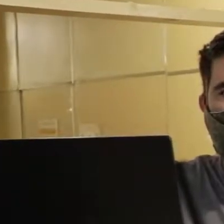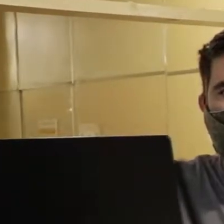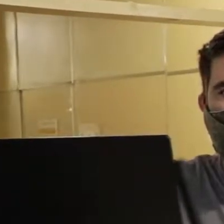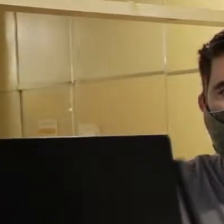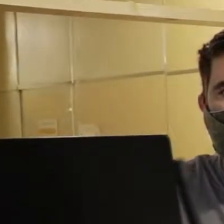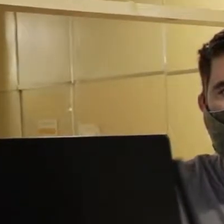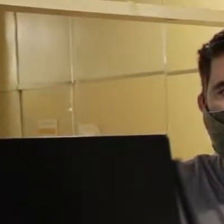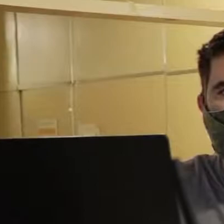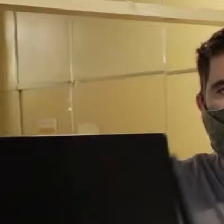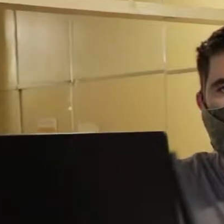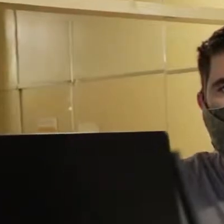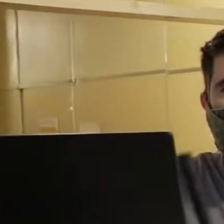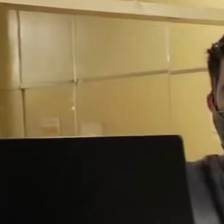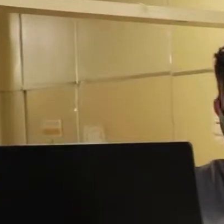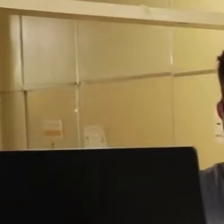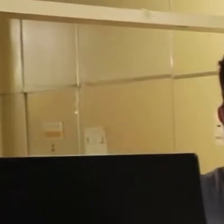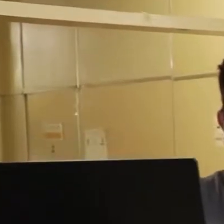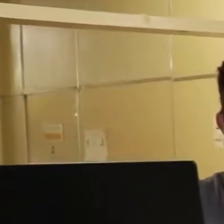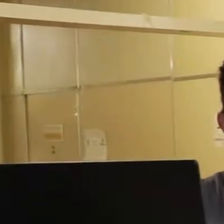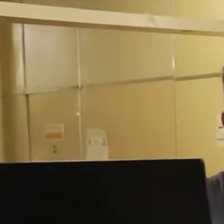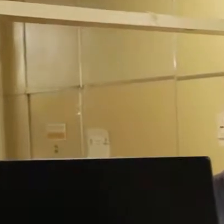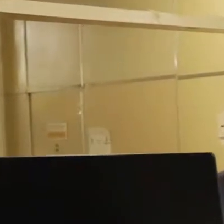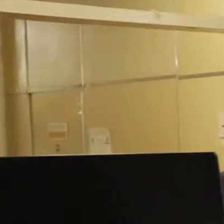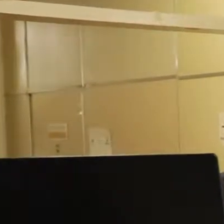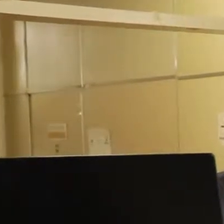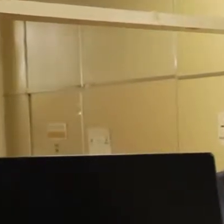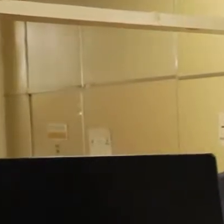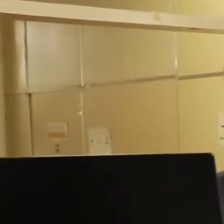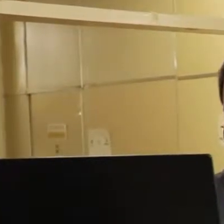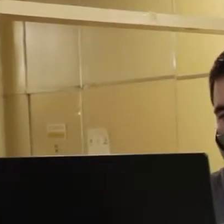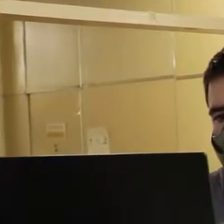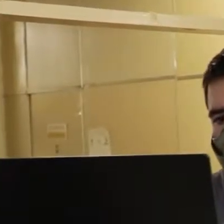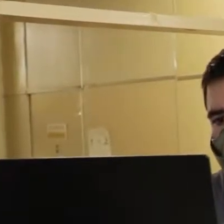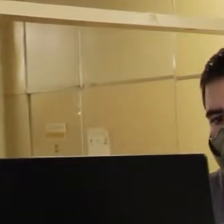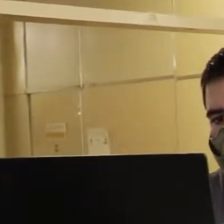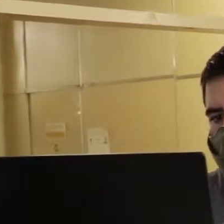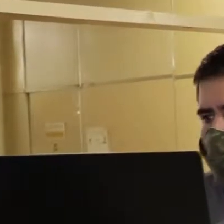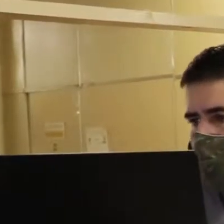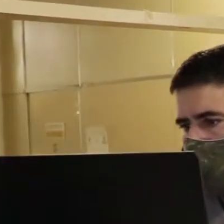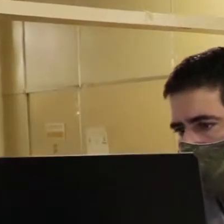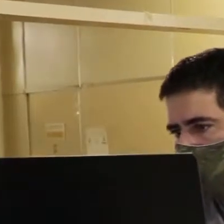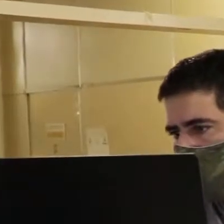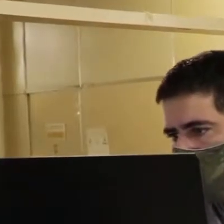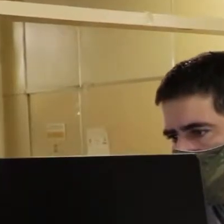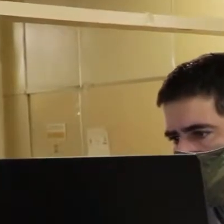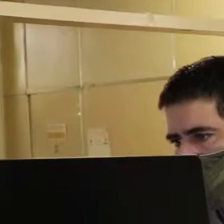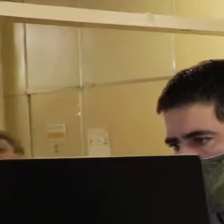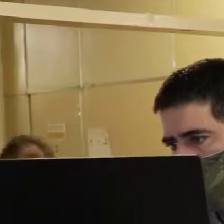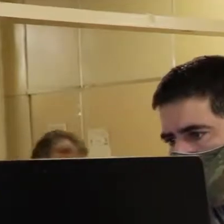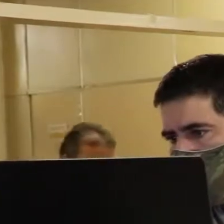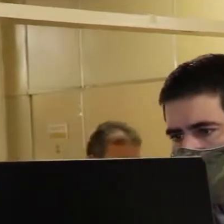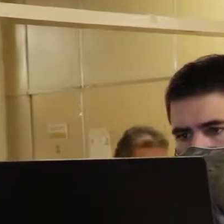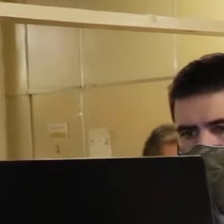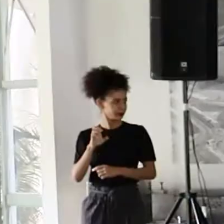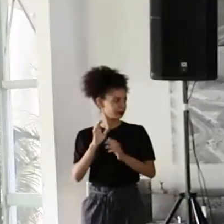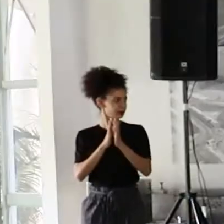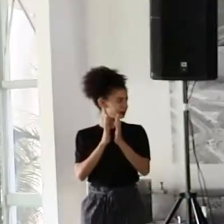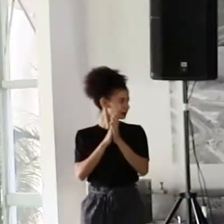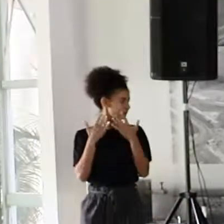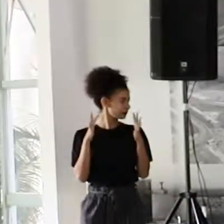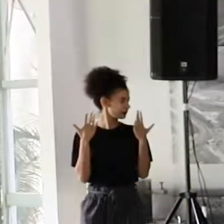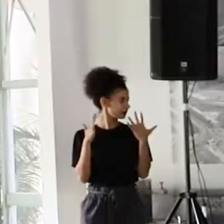coordenadora do projeto hackacity Guará Embaixadora da carta brasileira para as cidades inteligentes o apresentante